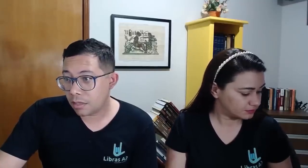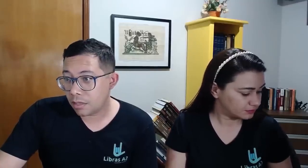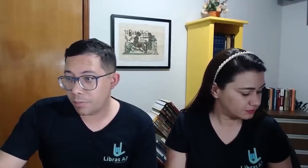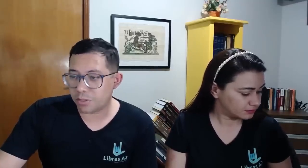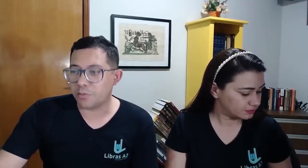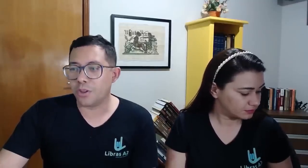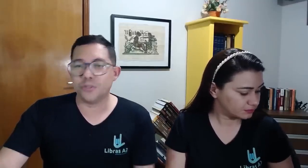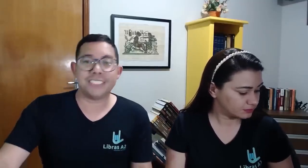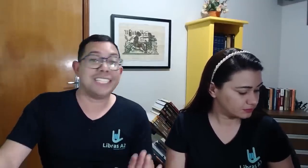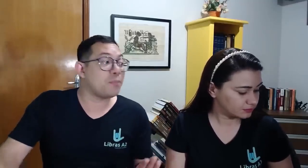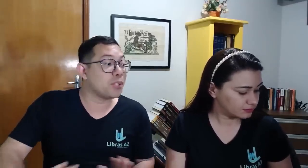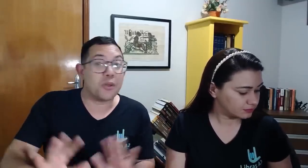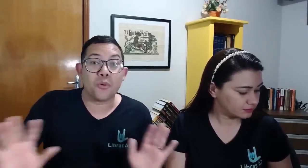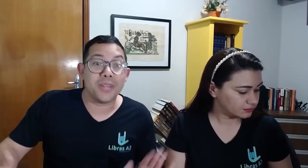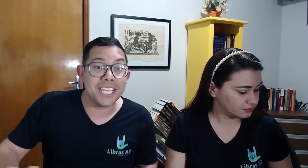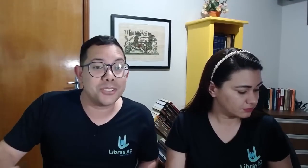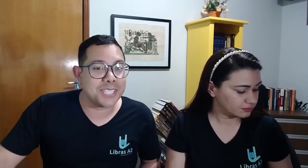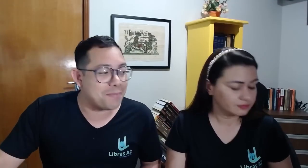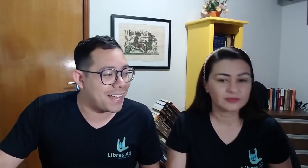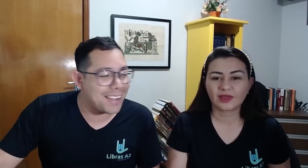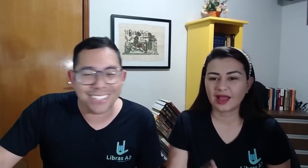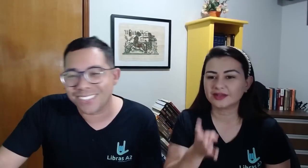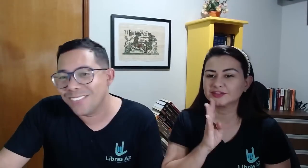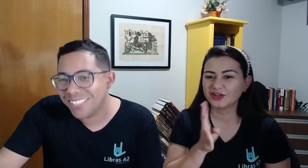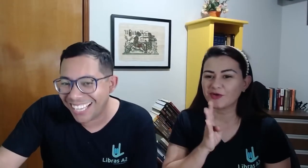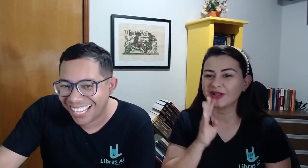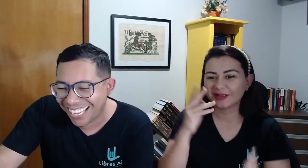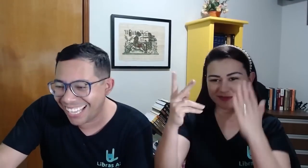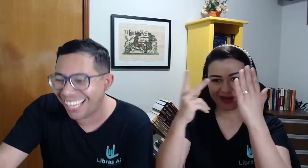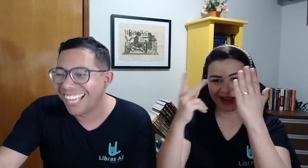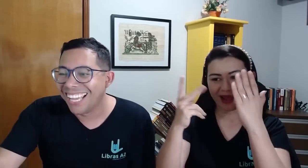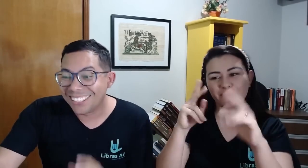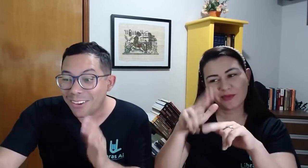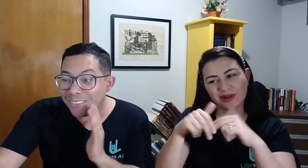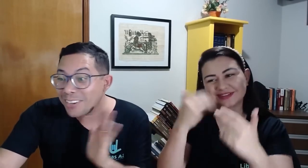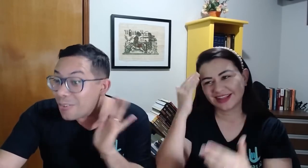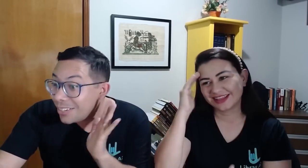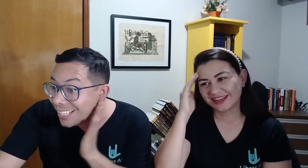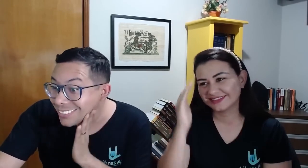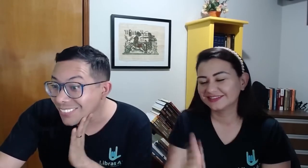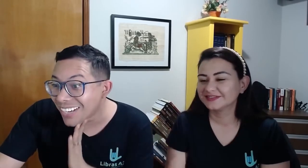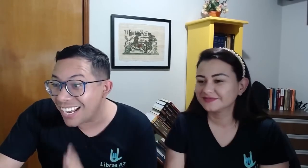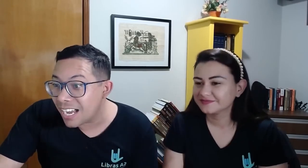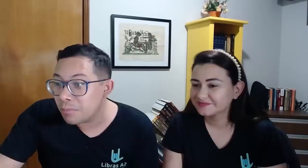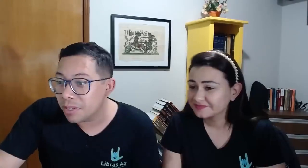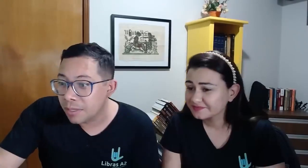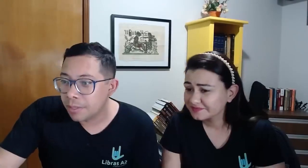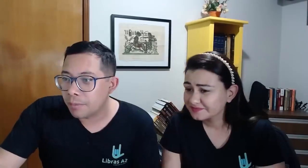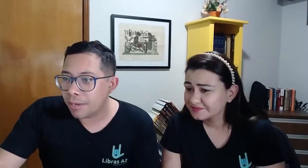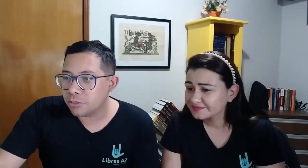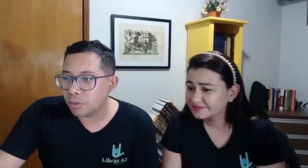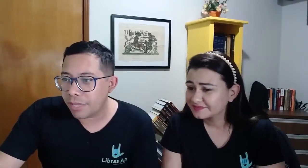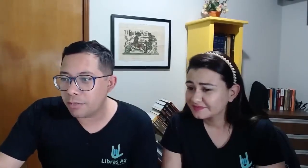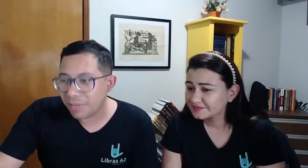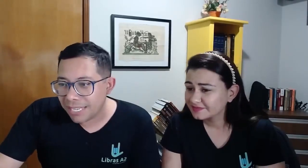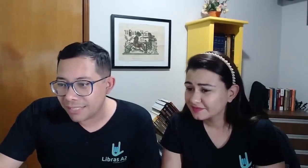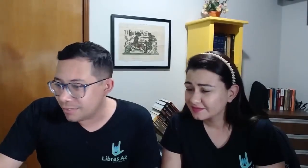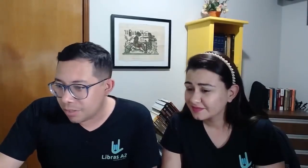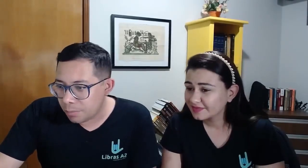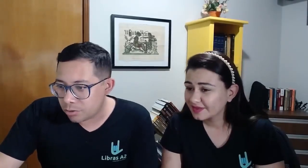O pessoal falou, não sei se é porque eu conheço já a parábola, talvez, talvez já conheça a parábola, mais ou menos. Beleza. Então, pessoal,